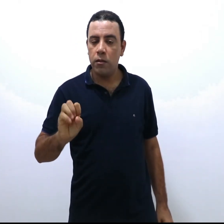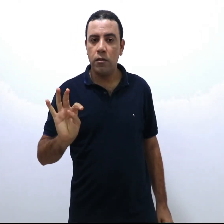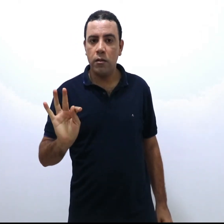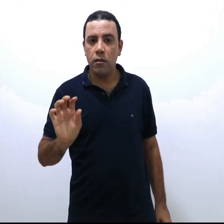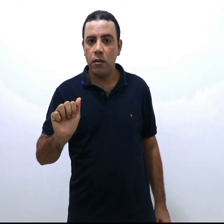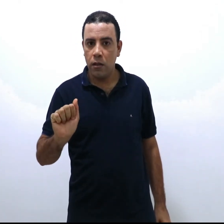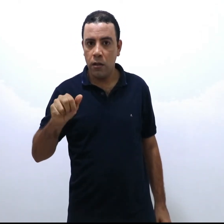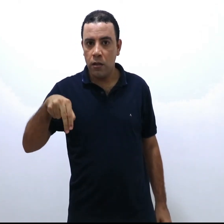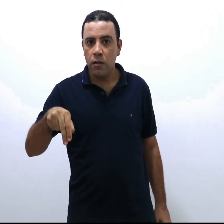Constantinopla